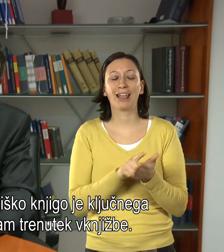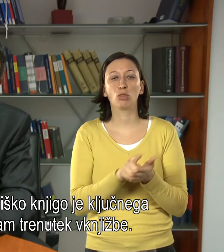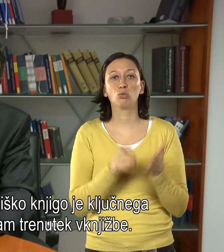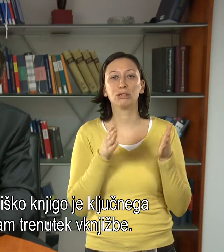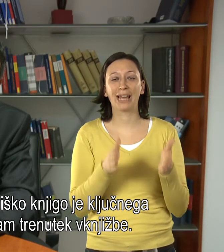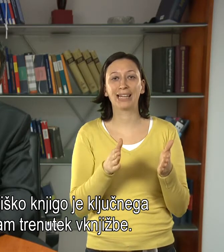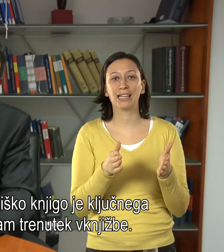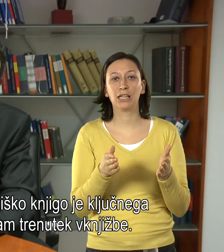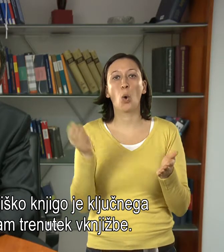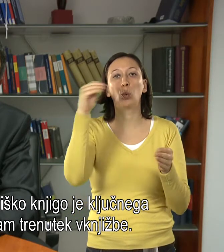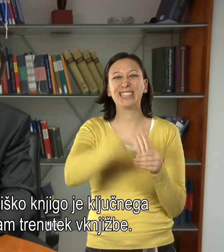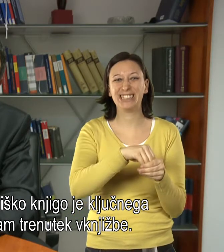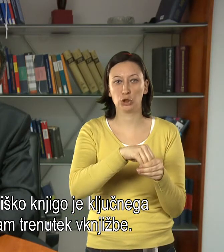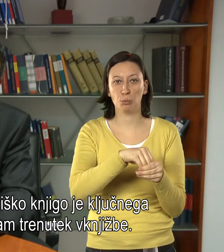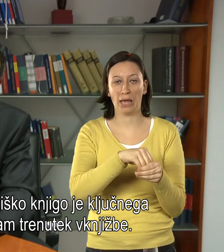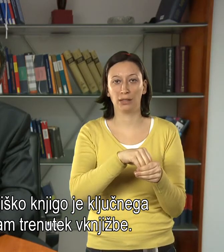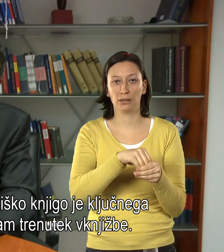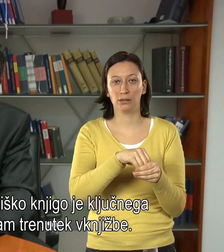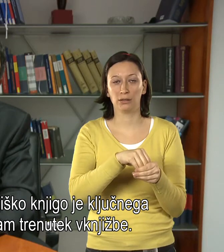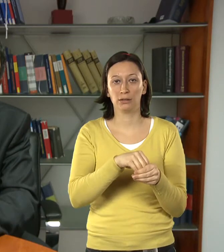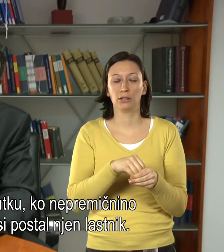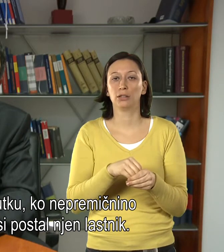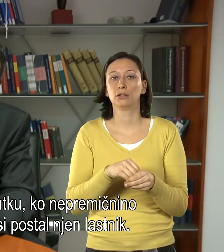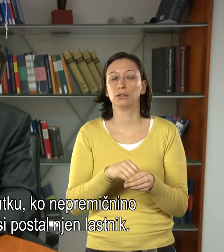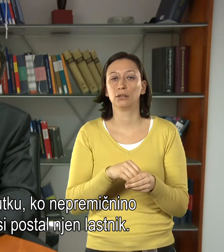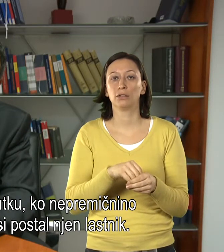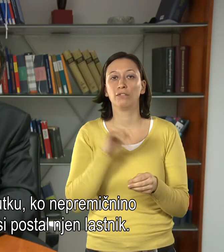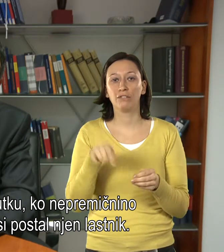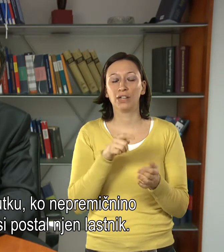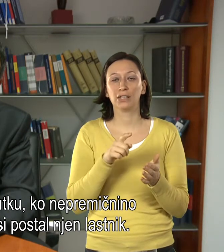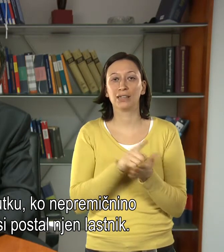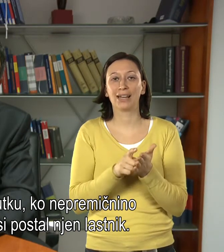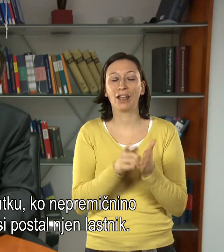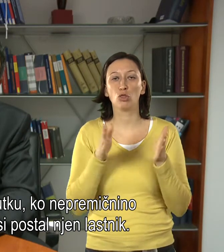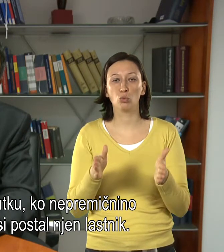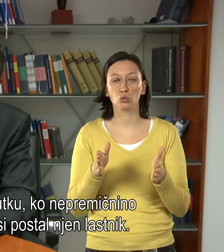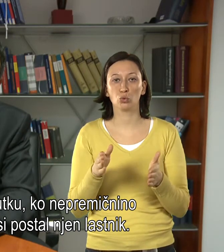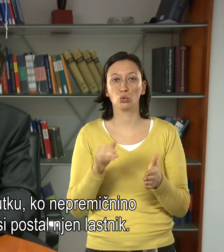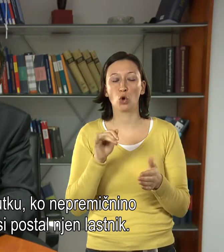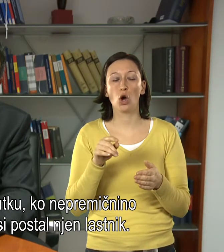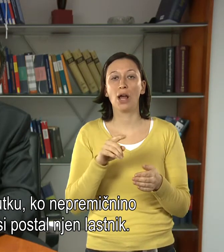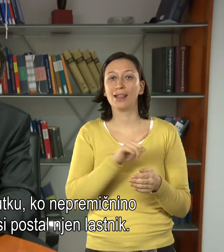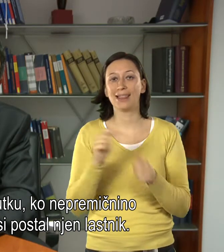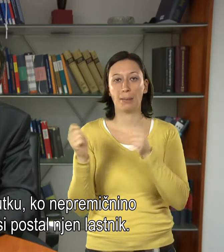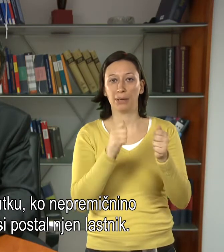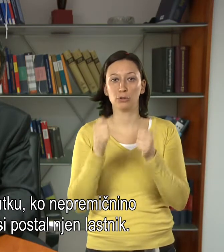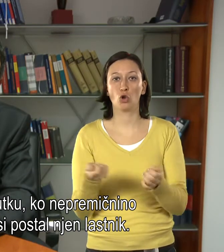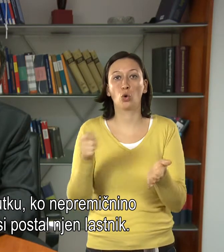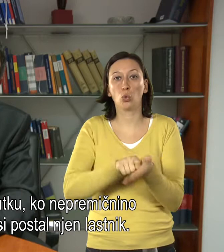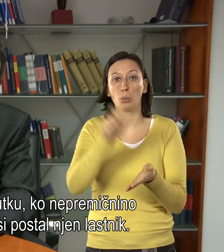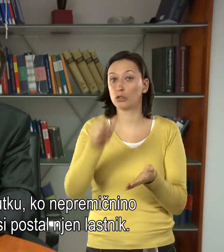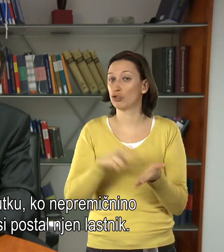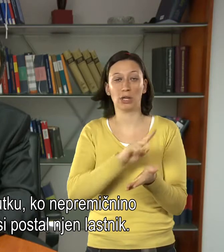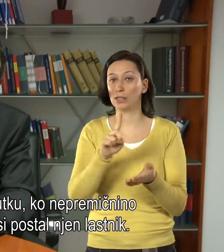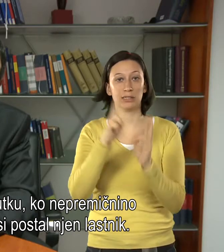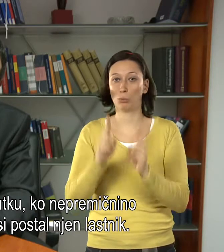trenutek vknjižbe. Torej, v trenutku, ko nepremičnino kupiš,